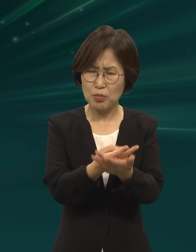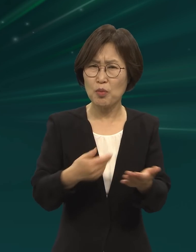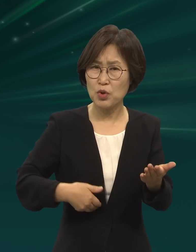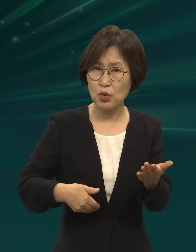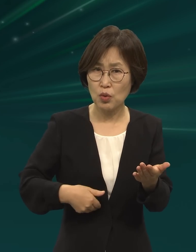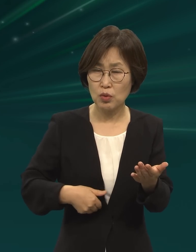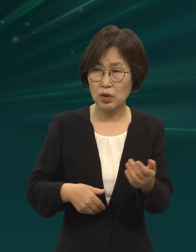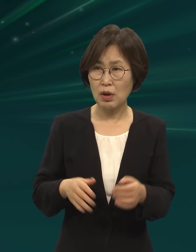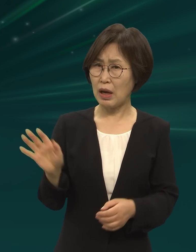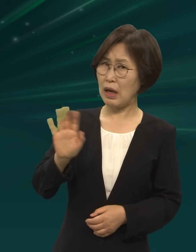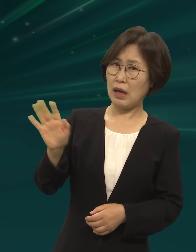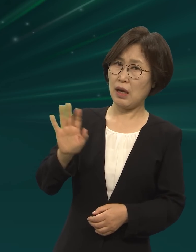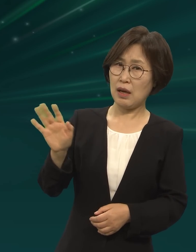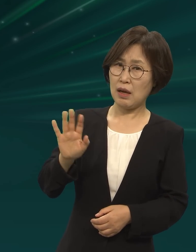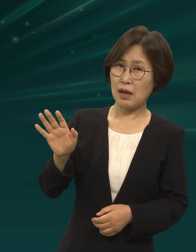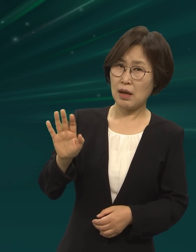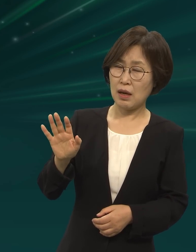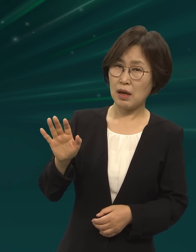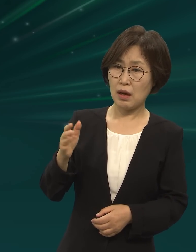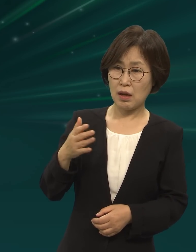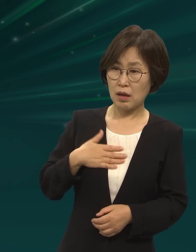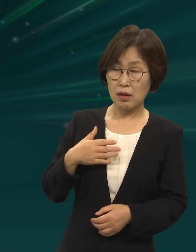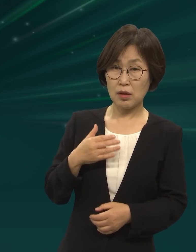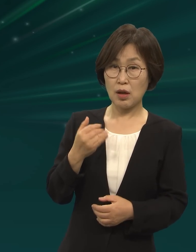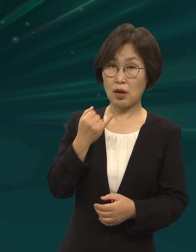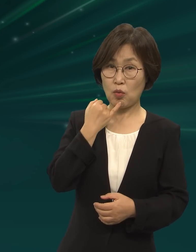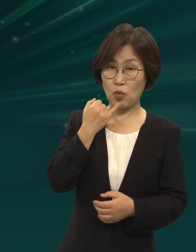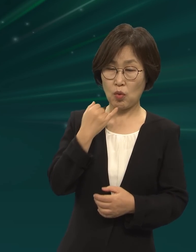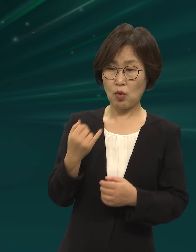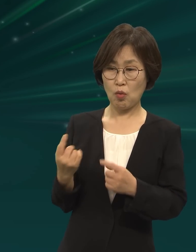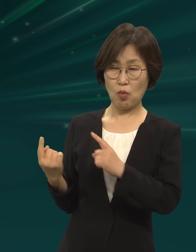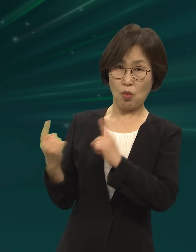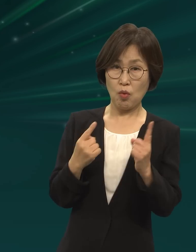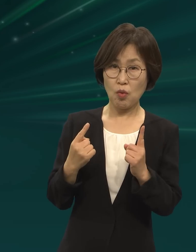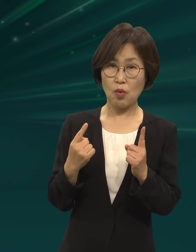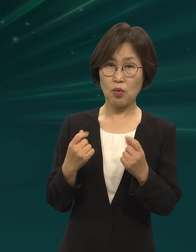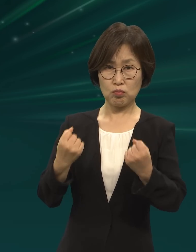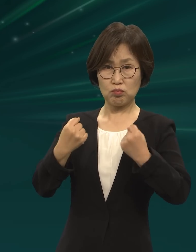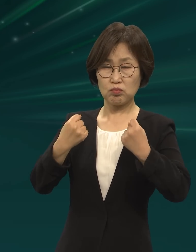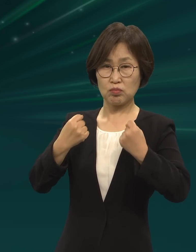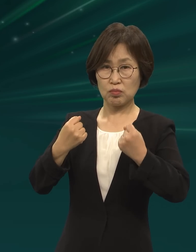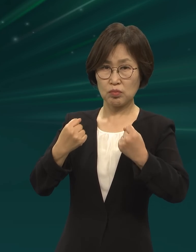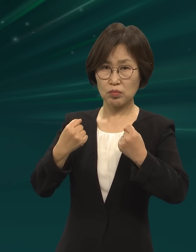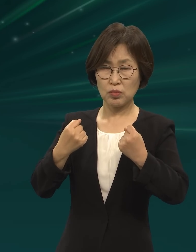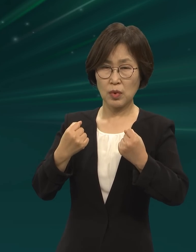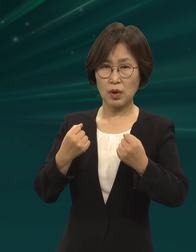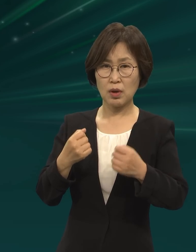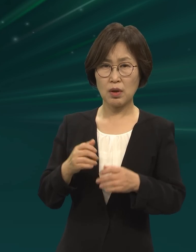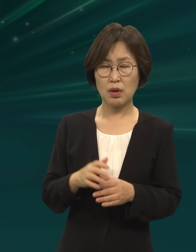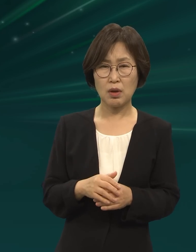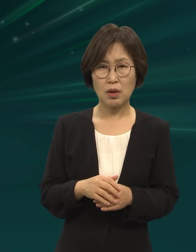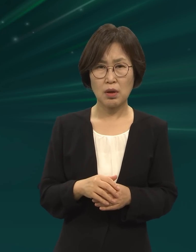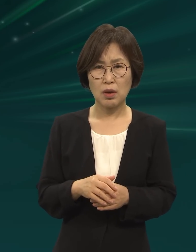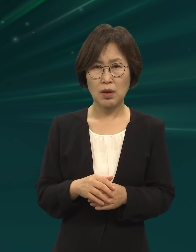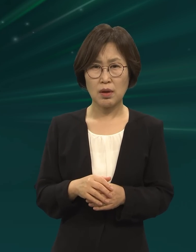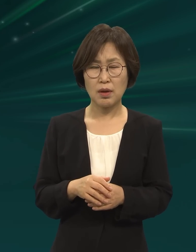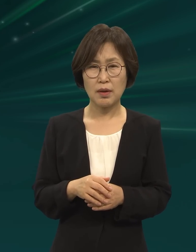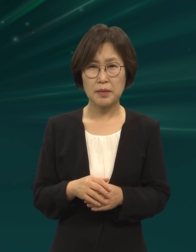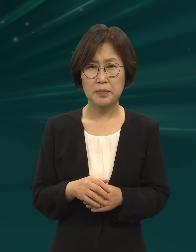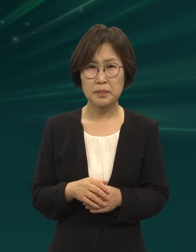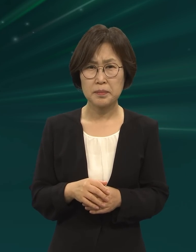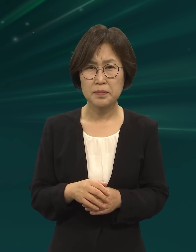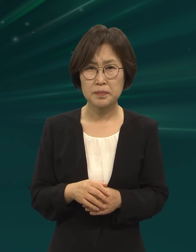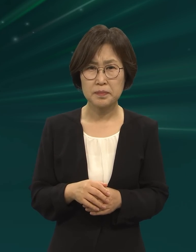또 엄마가 모든 가정을 보고 있었습니다. 그래서 엄마가 아니, 들었잖아, 아빠가 뭘